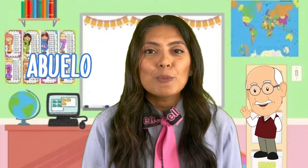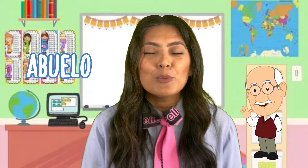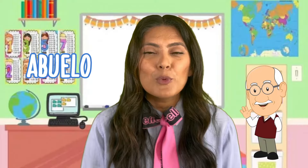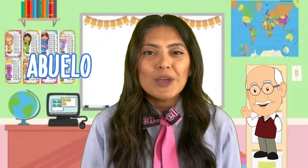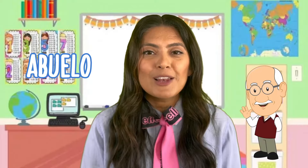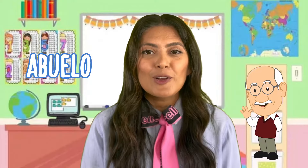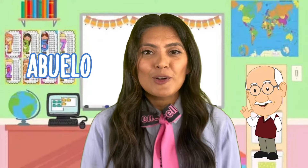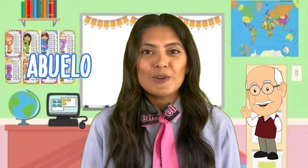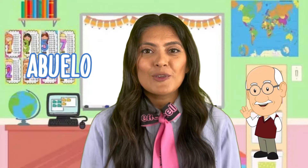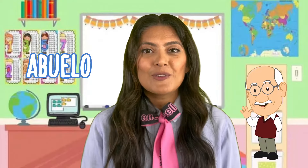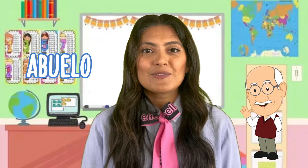Abuelo.